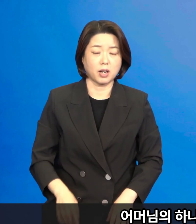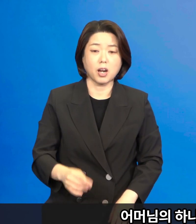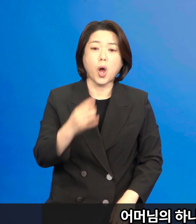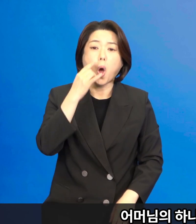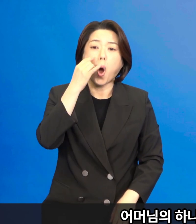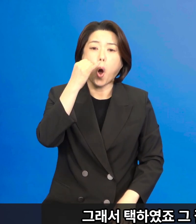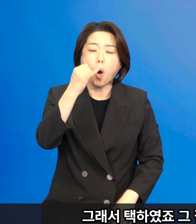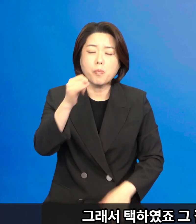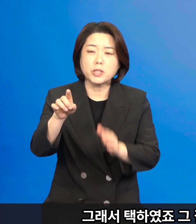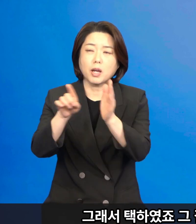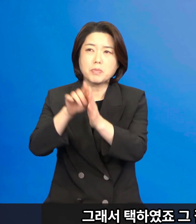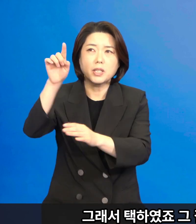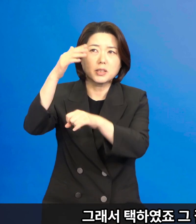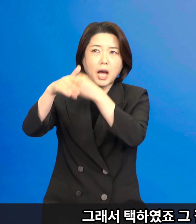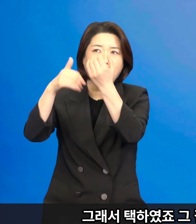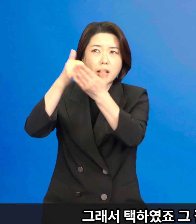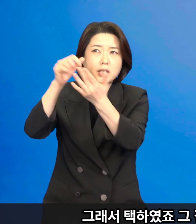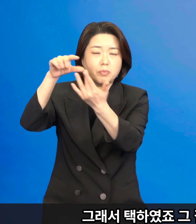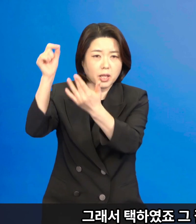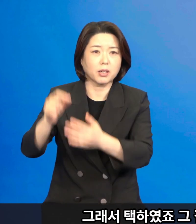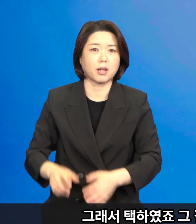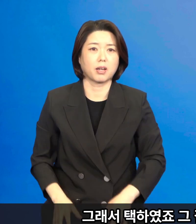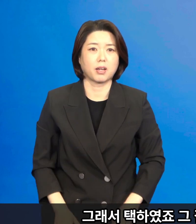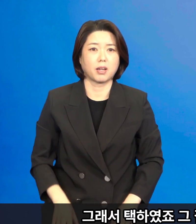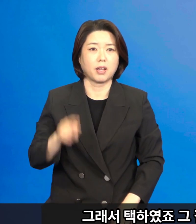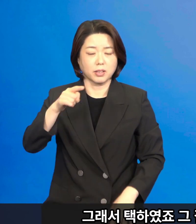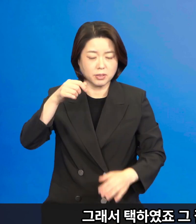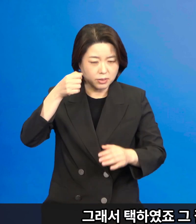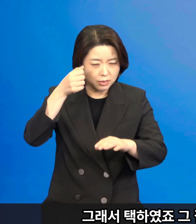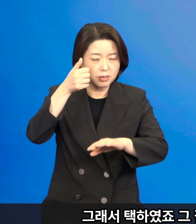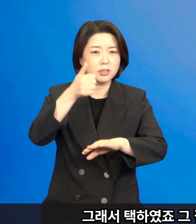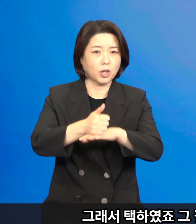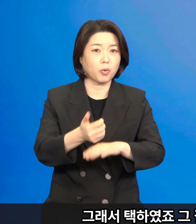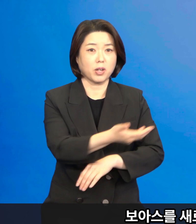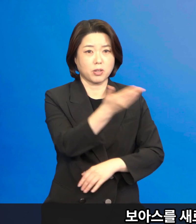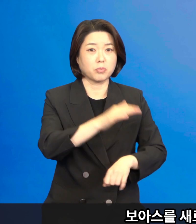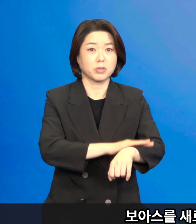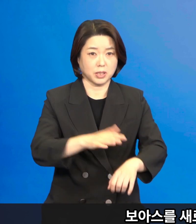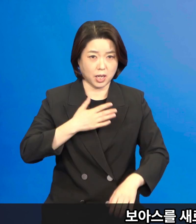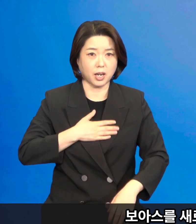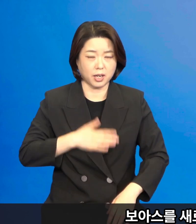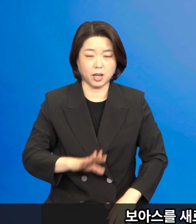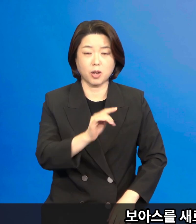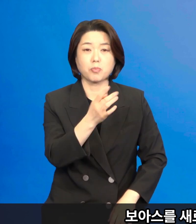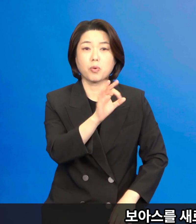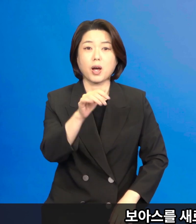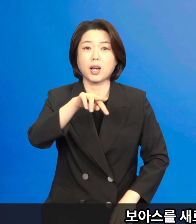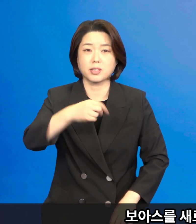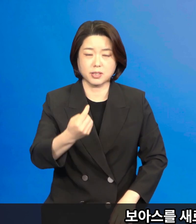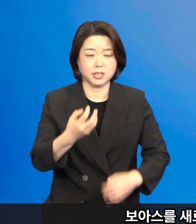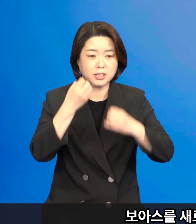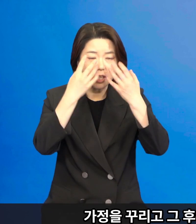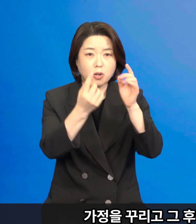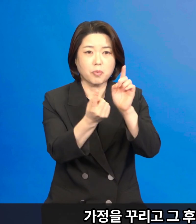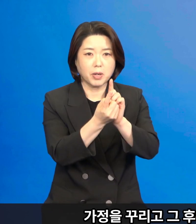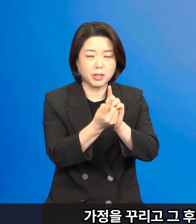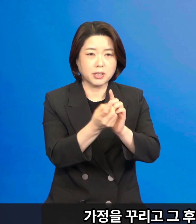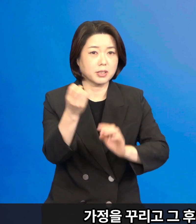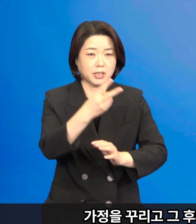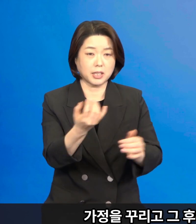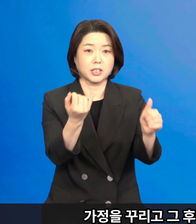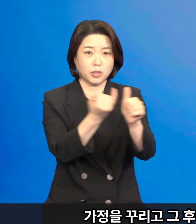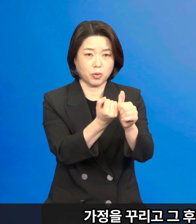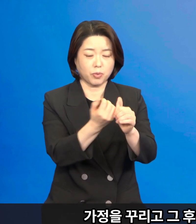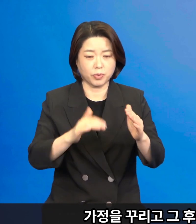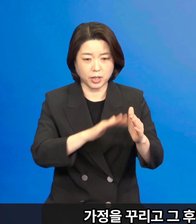내가 택하겠습니다. 그래서 택하였죠. 그 결과는 여러분 잘 알고 있습니다. 보아스를 새로 만나서 재혼을 하여서 가정을